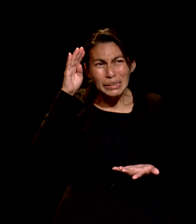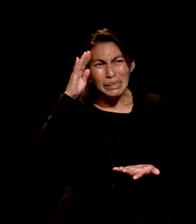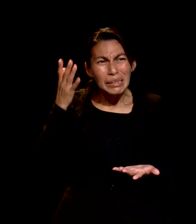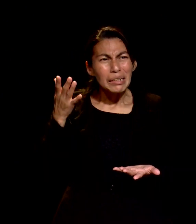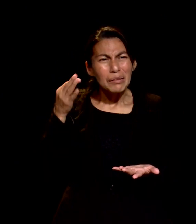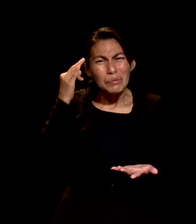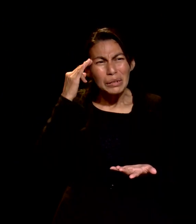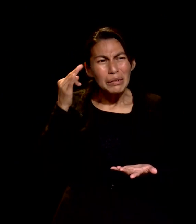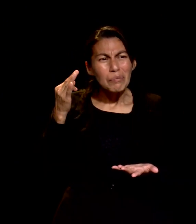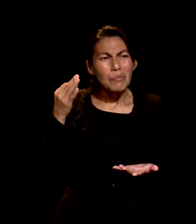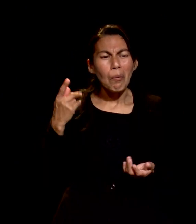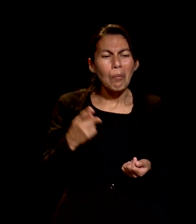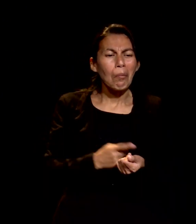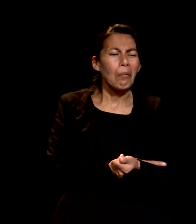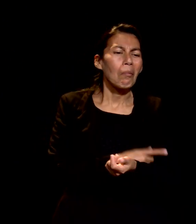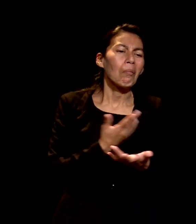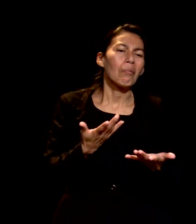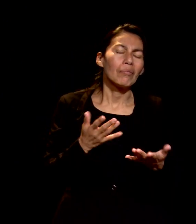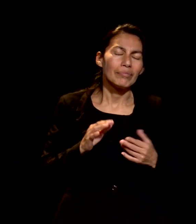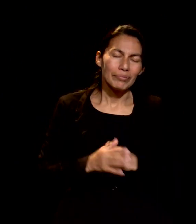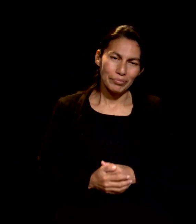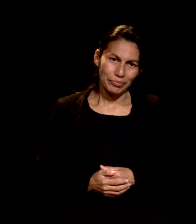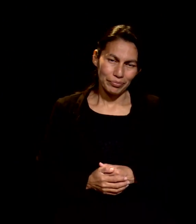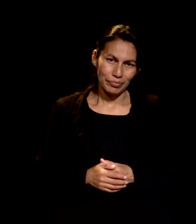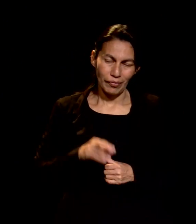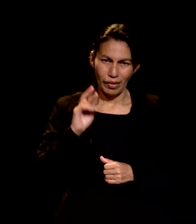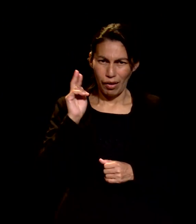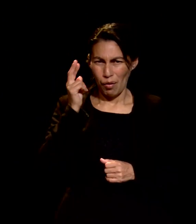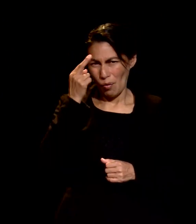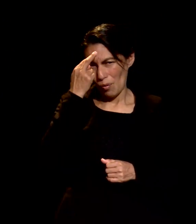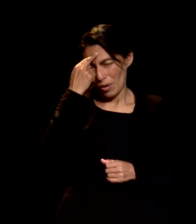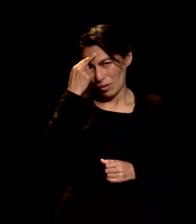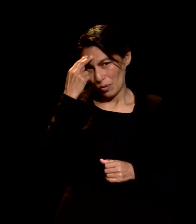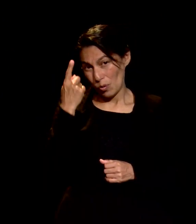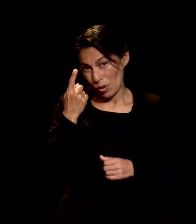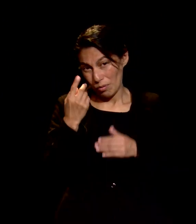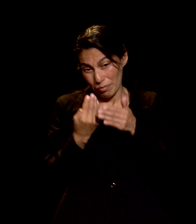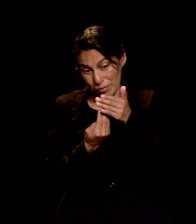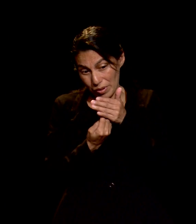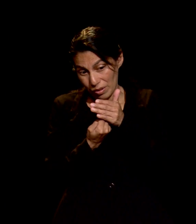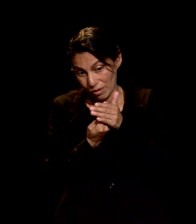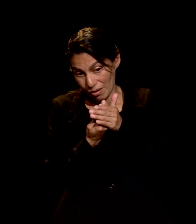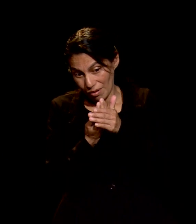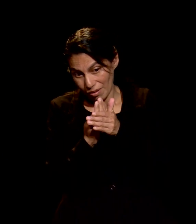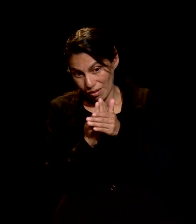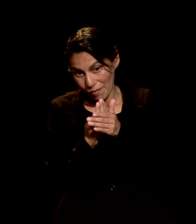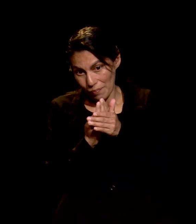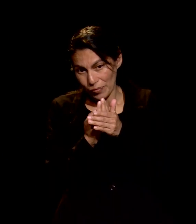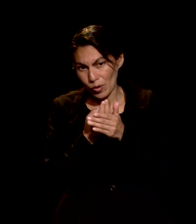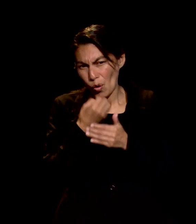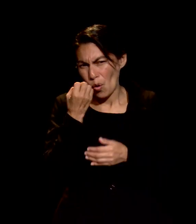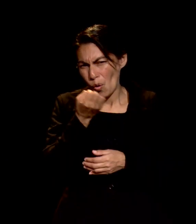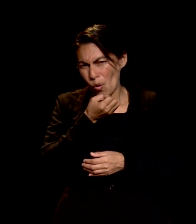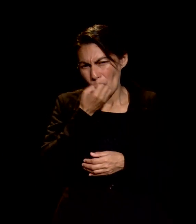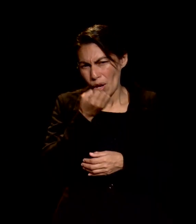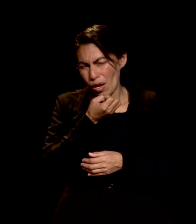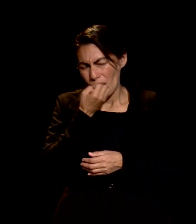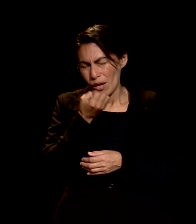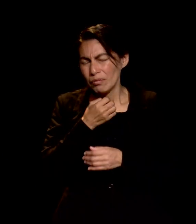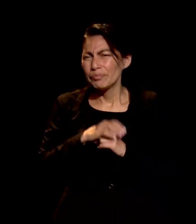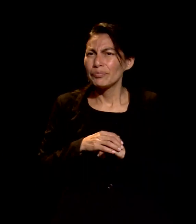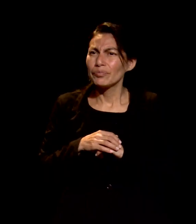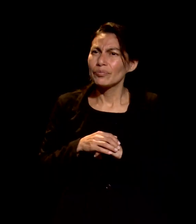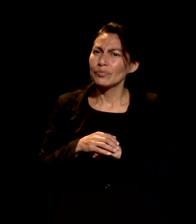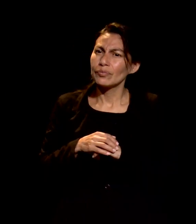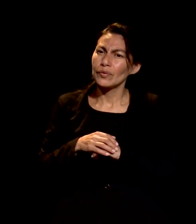estaba un poco pasado recuerdo una mañana hice mi culto personal